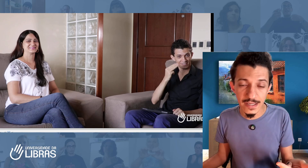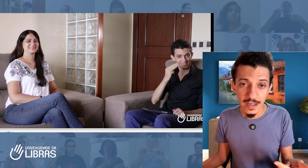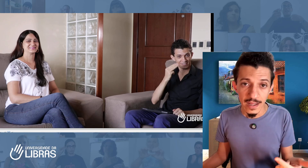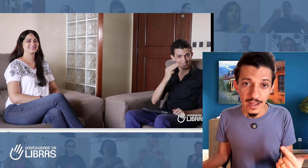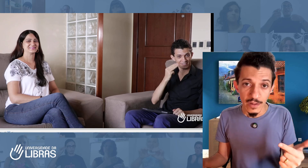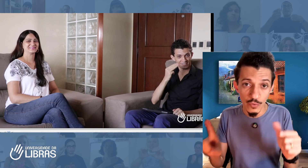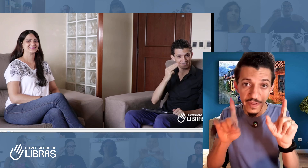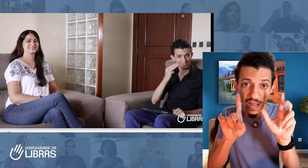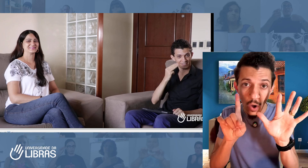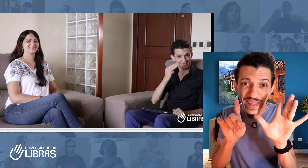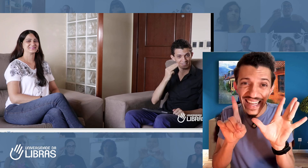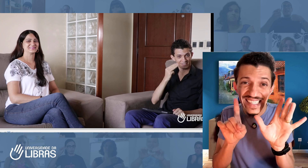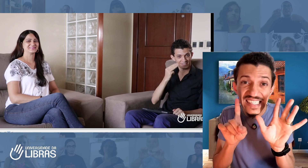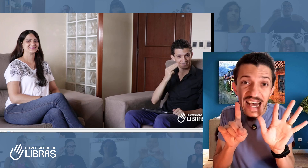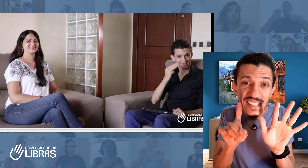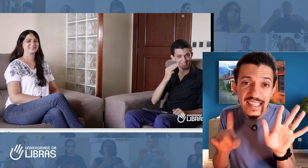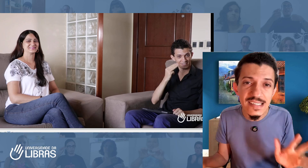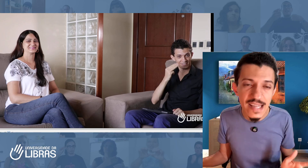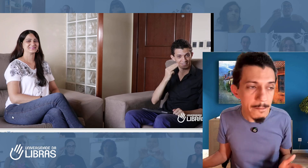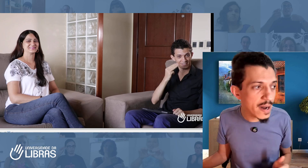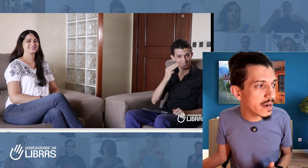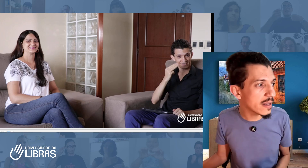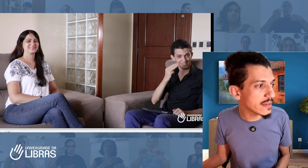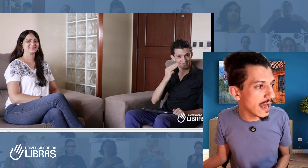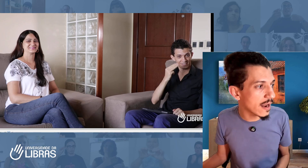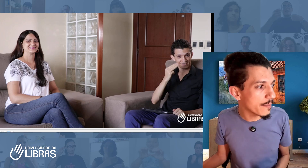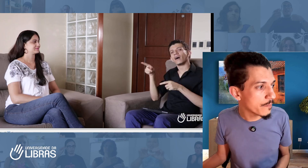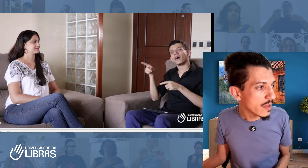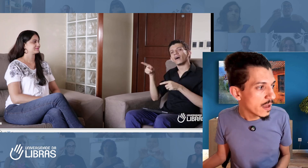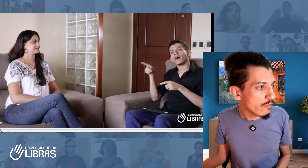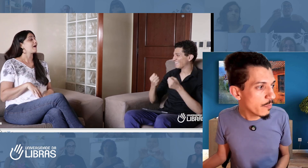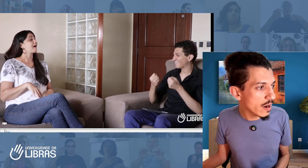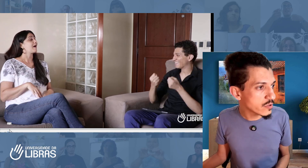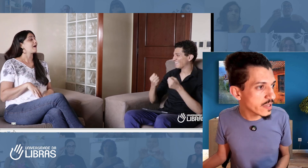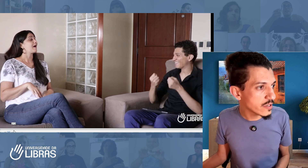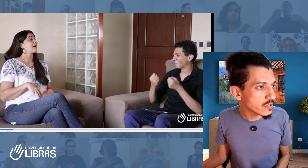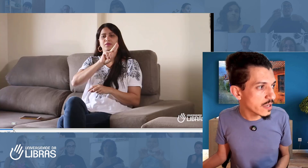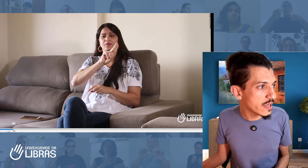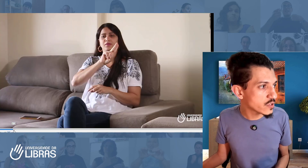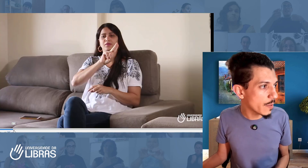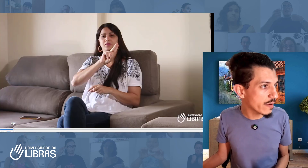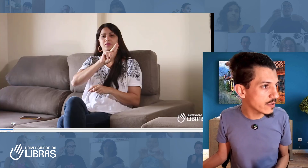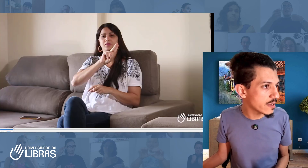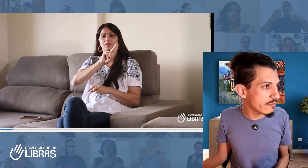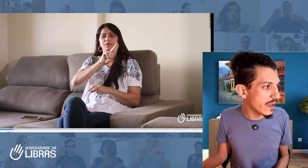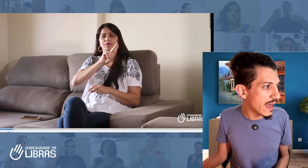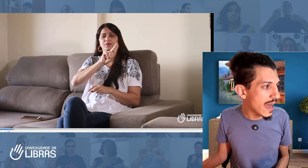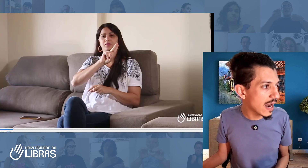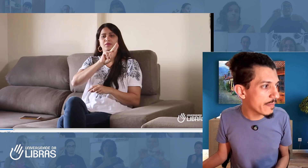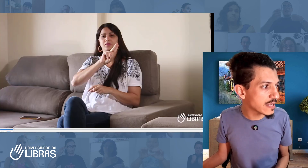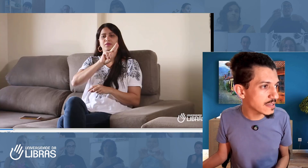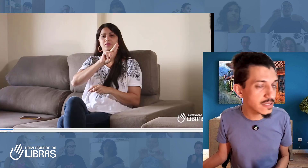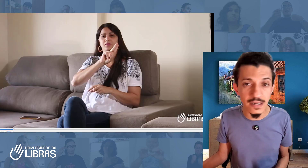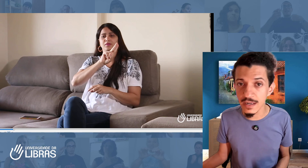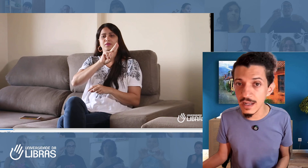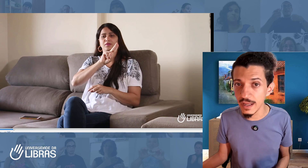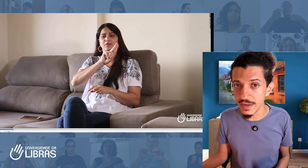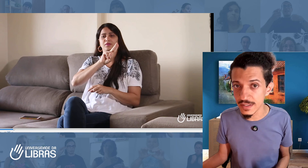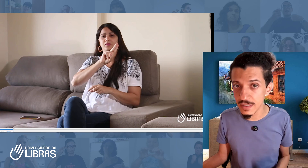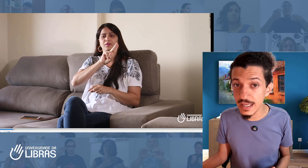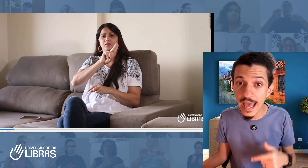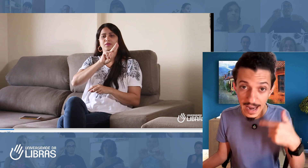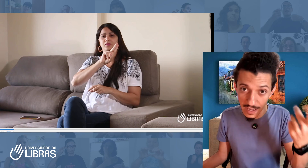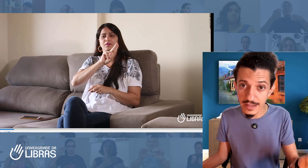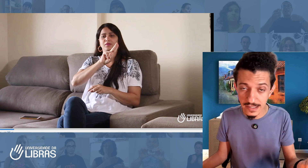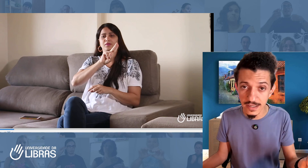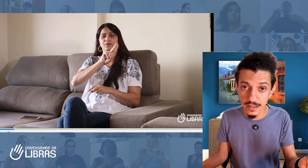depois, no final da 6ª semana dela. Vou pular uns trechos aqui só para você ver ela mesma sinalizando em Libras.